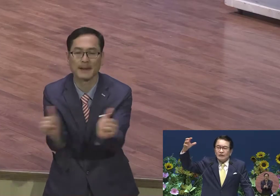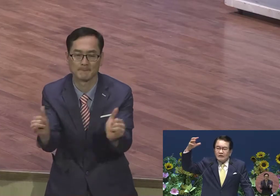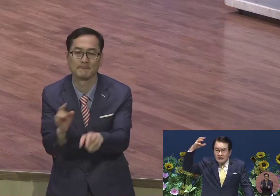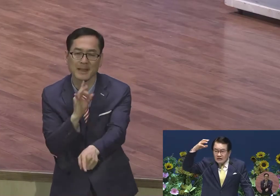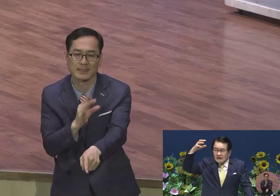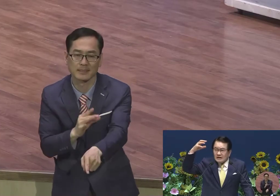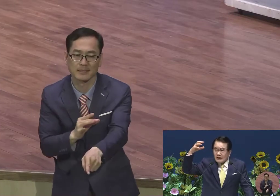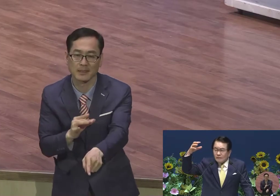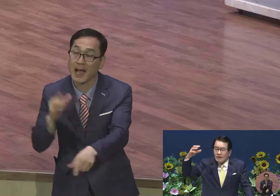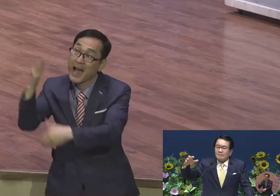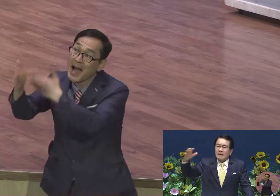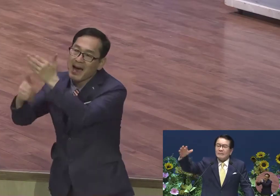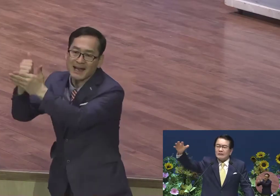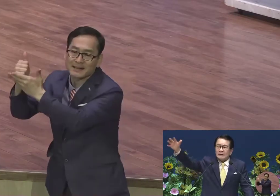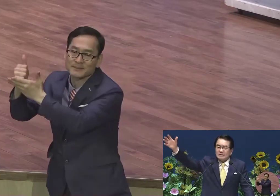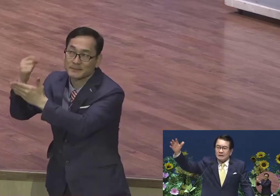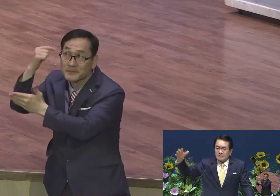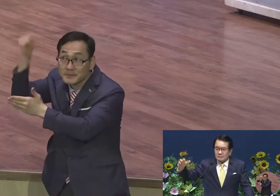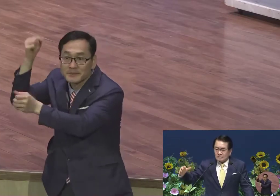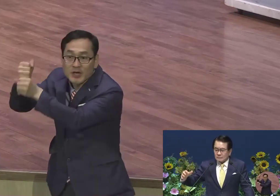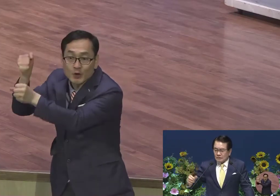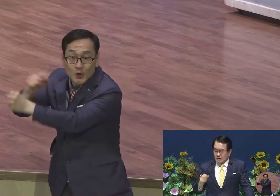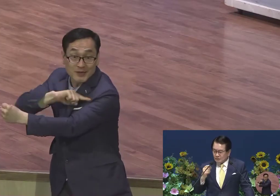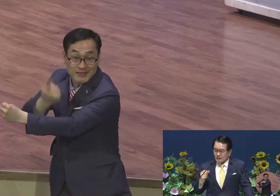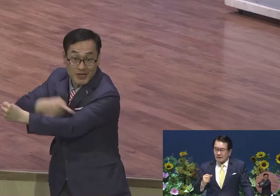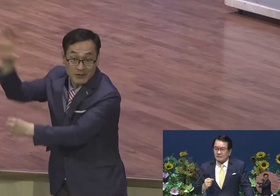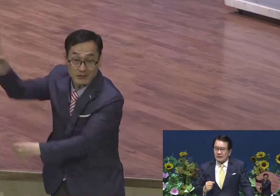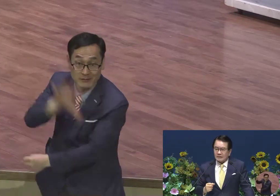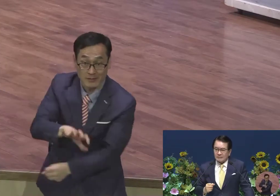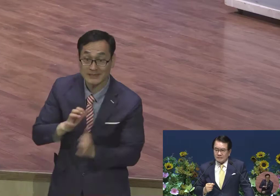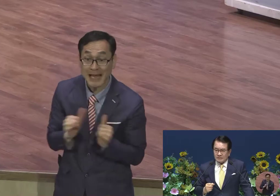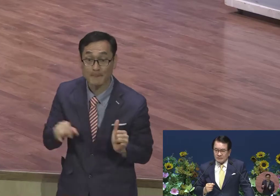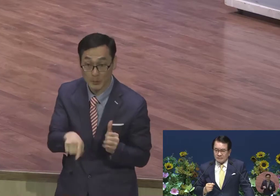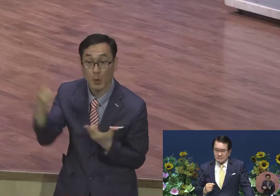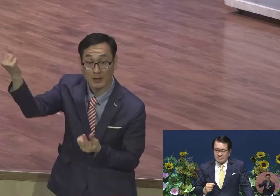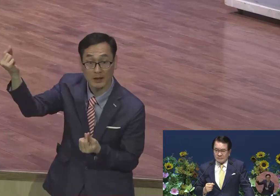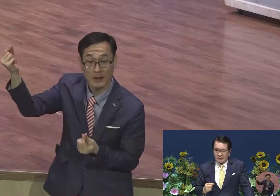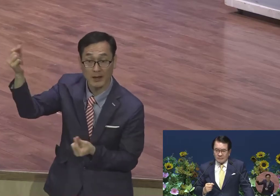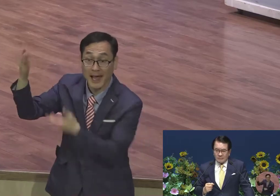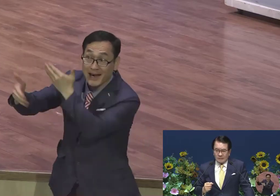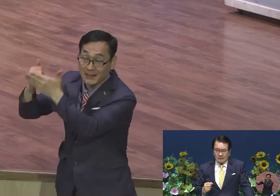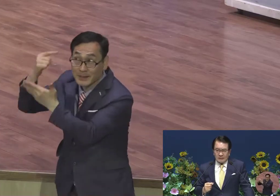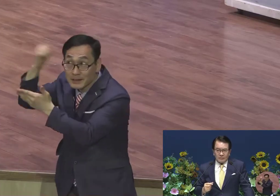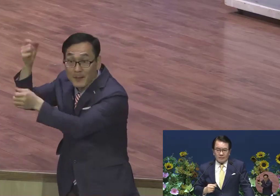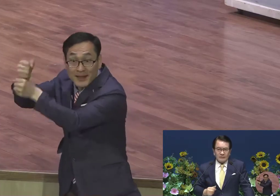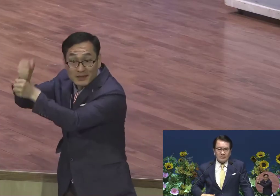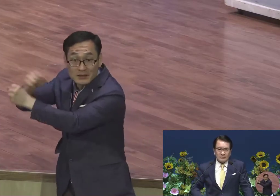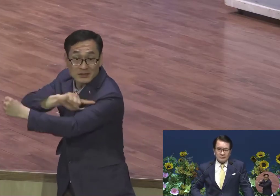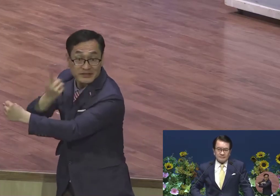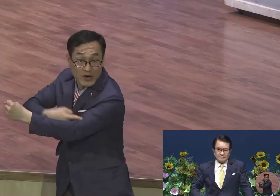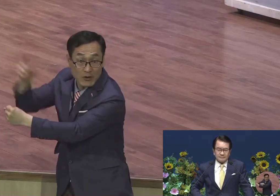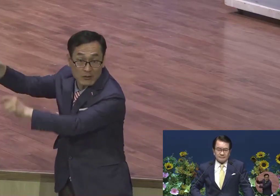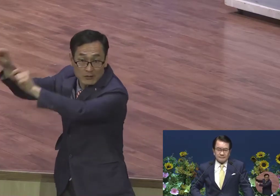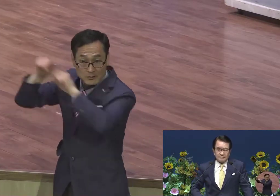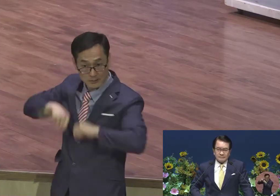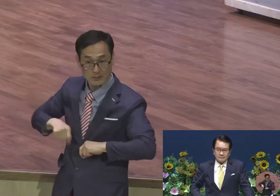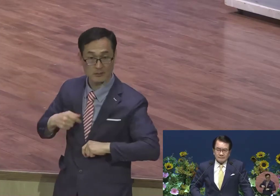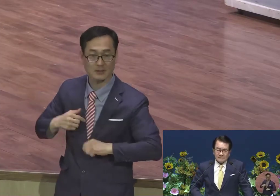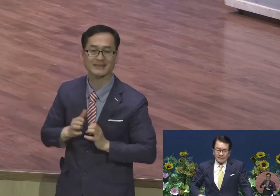창조의 능력이기 때문에 막 만드는 거예요. 어느 짐승이 이렇게 만들어요? 못 만들어요.